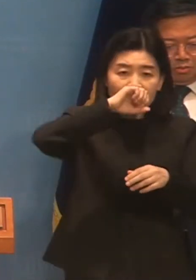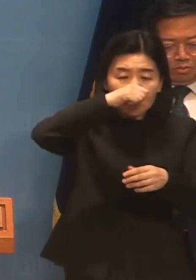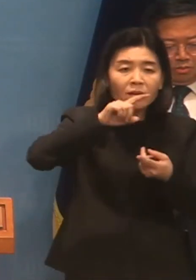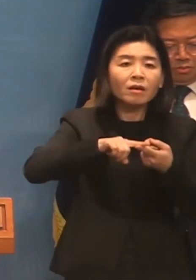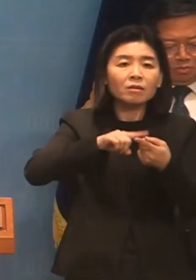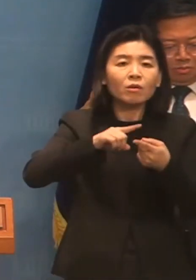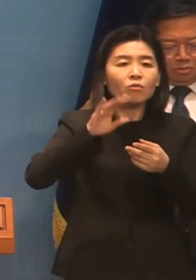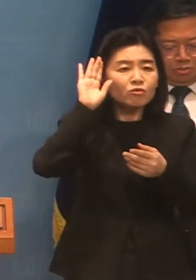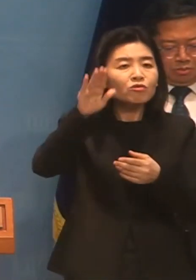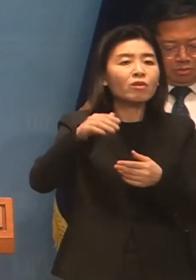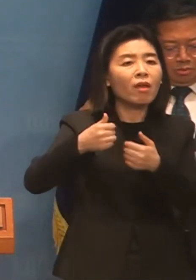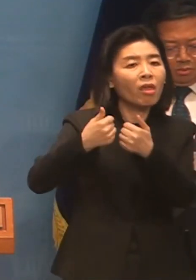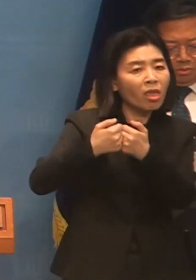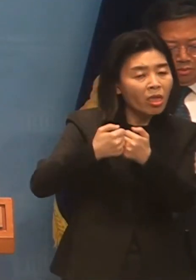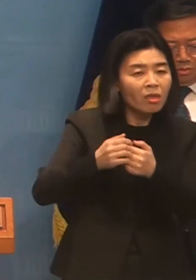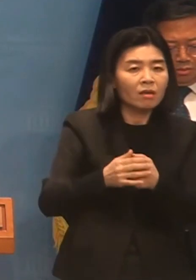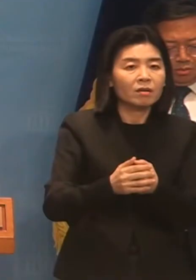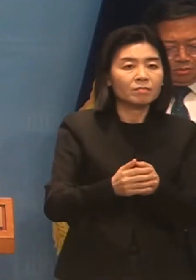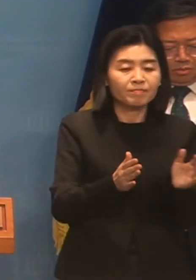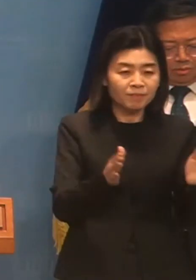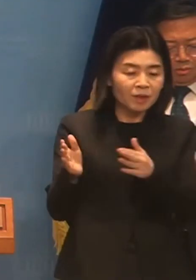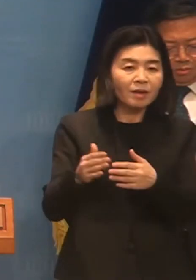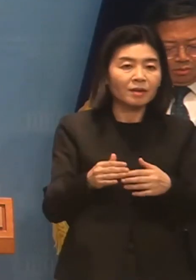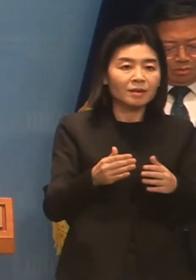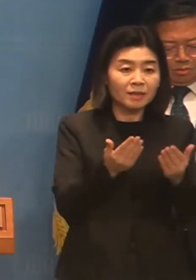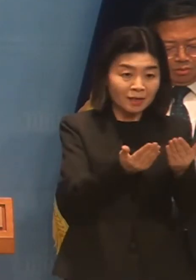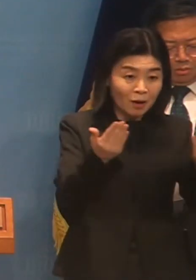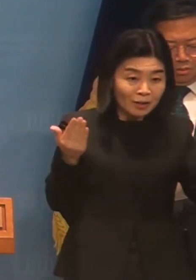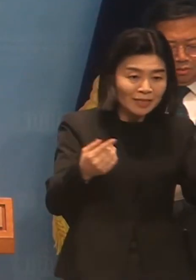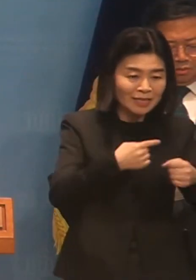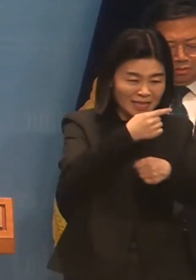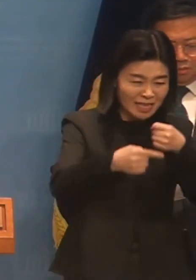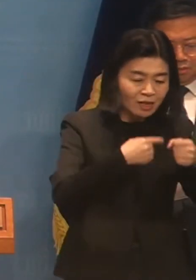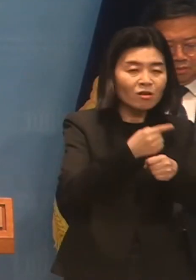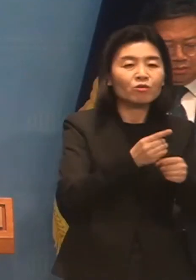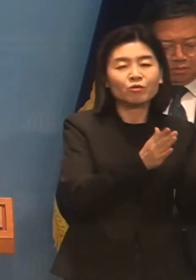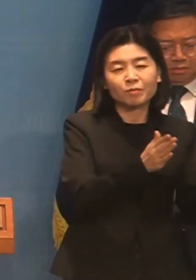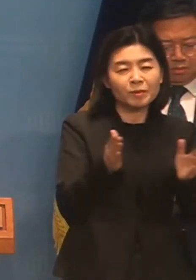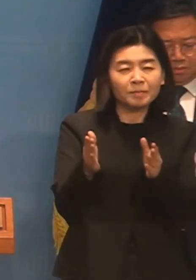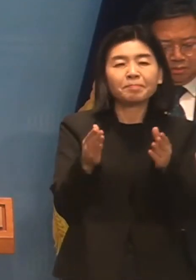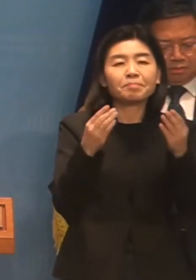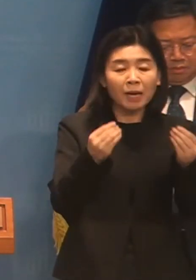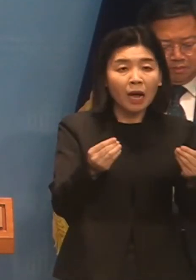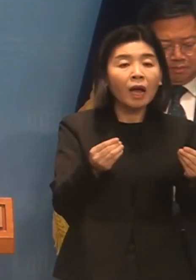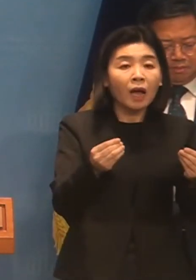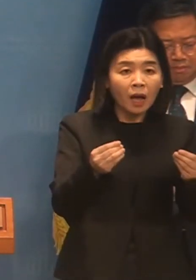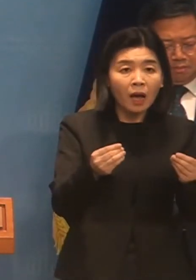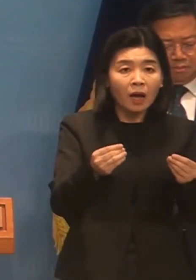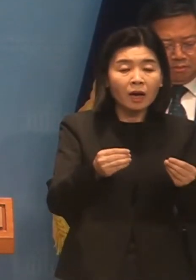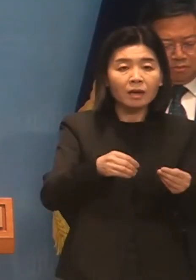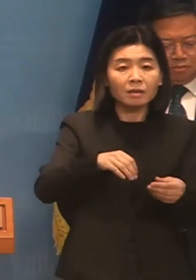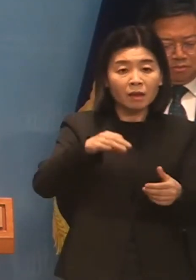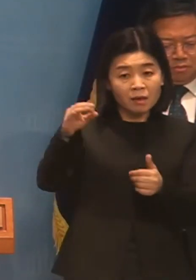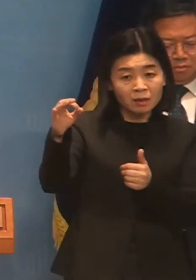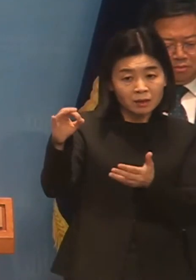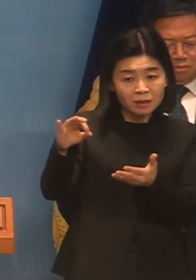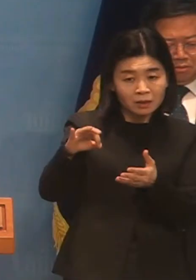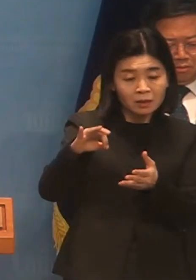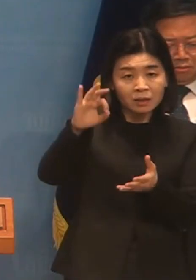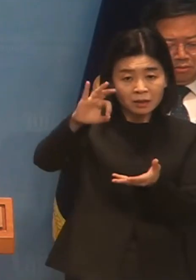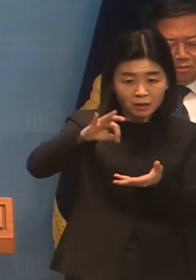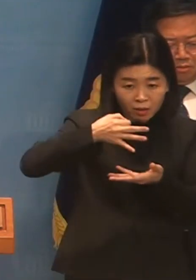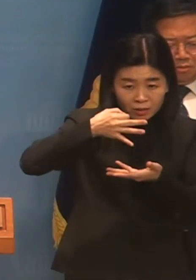전시를 1년 준비했다. 전시는 무사히 끝났지만 정사는 몇